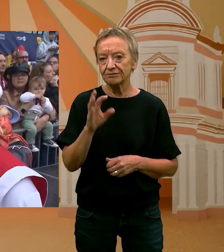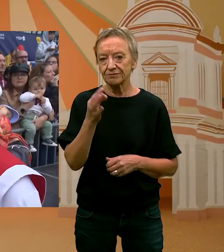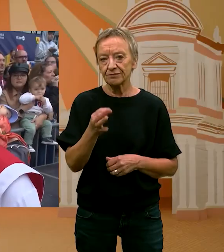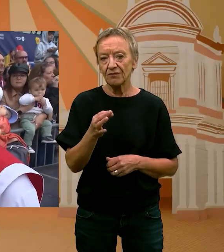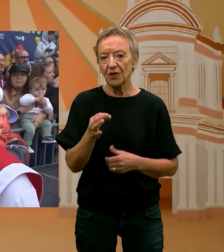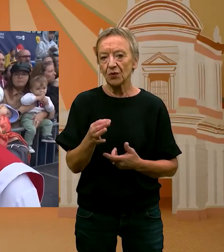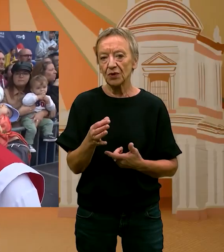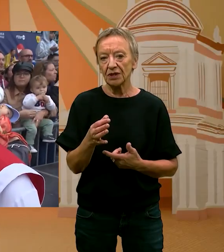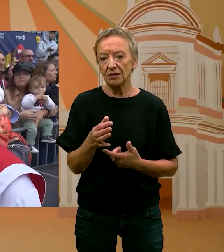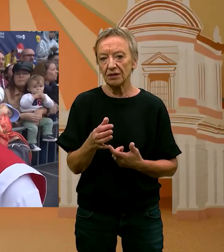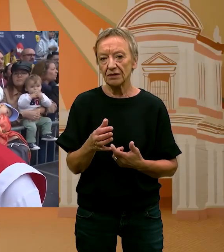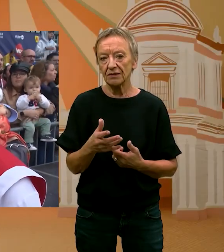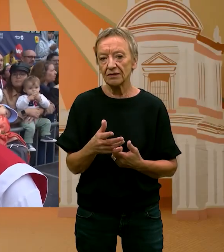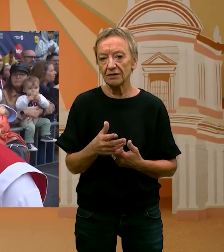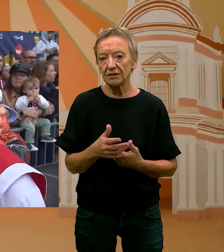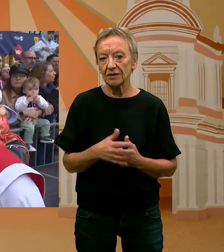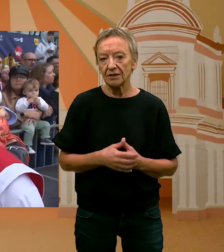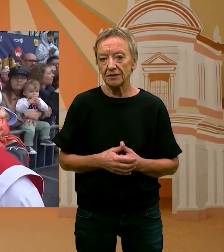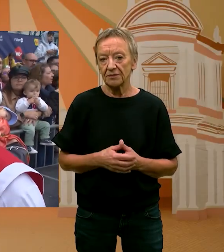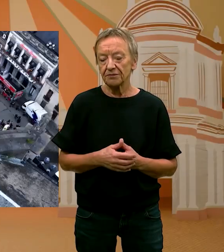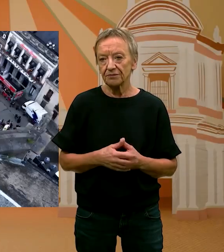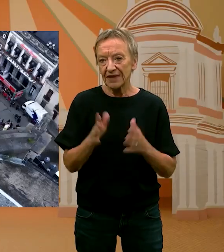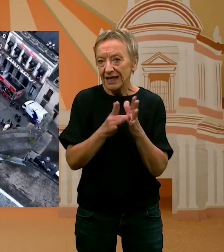compagnie, c'est toujours compliqué. J'essaye de tenir un maximum. Voilà, j'ai